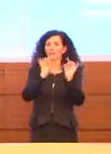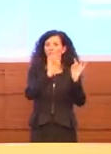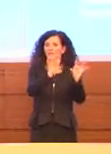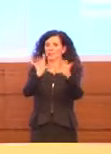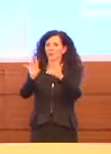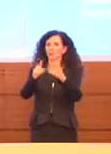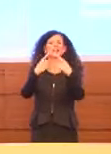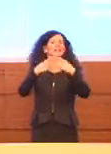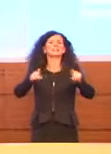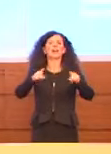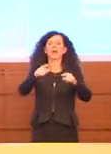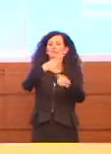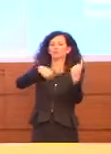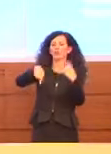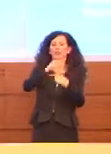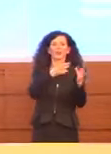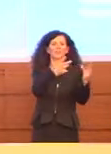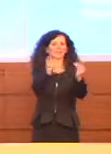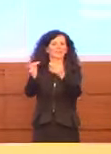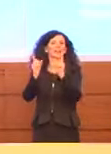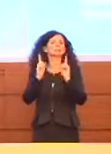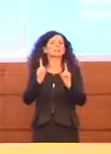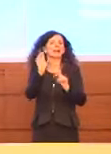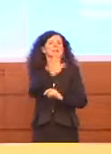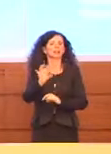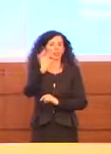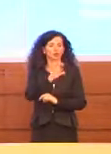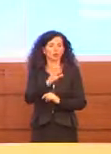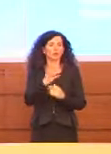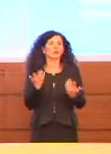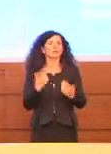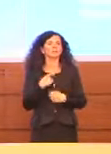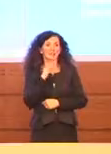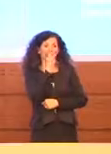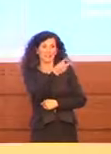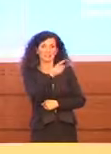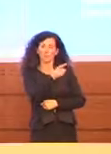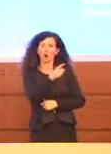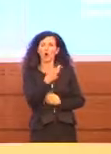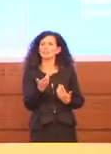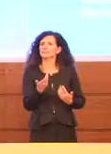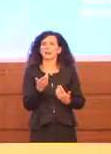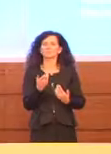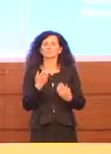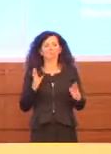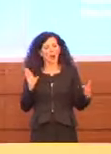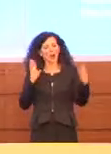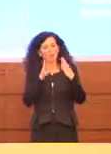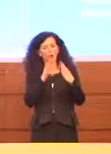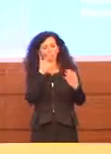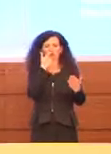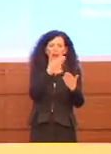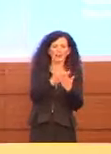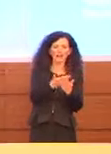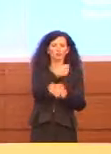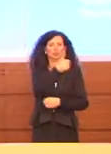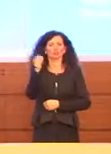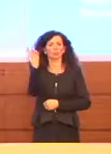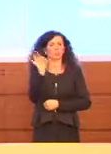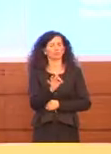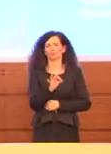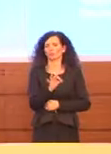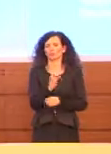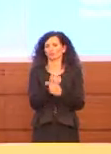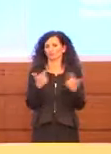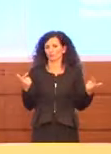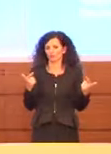diversa quindi per rispondere alla sua domanda non c'è un approccio secondo me che è giusto cento per cento per